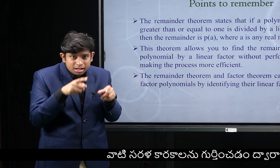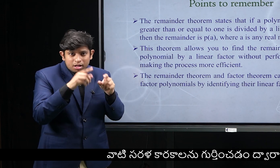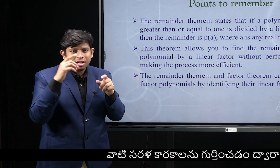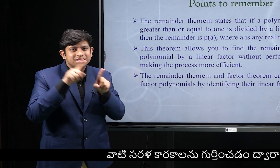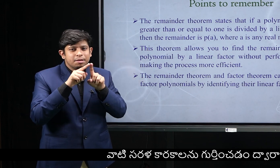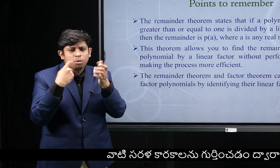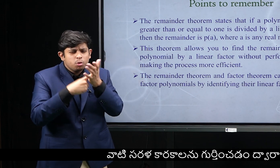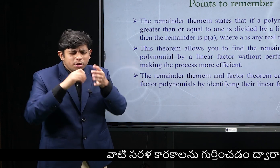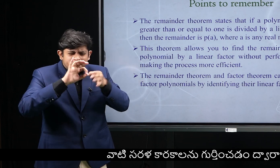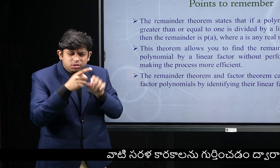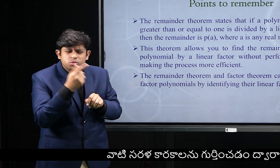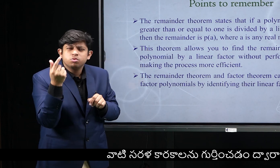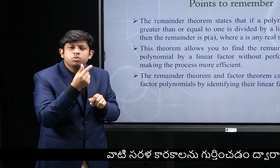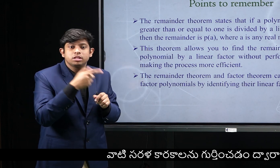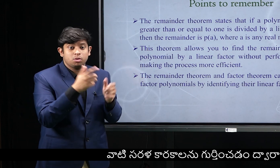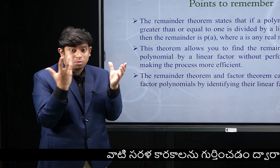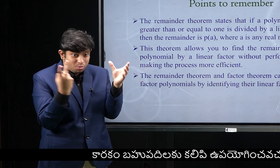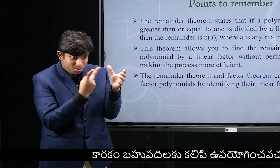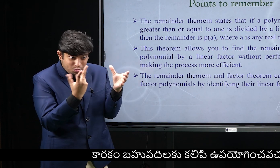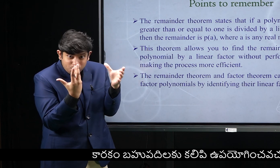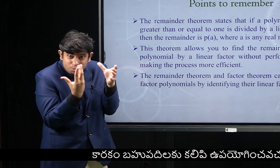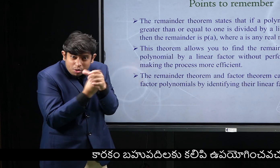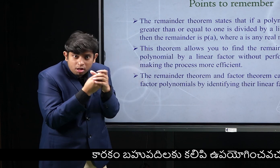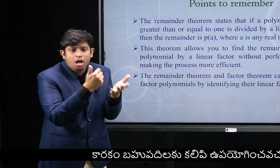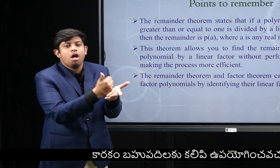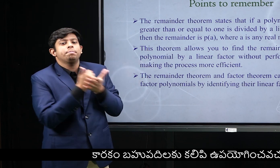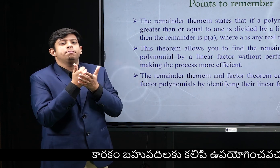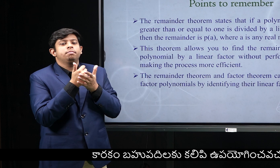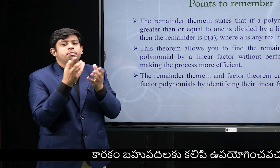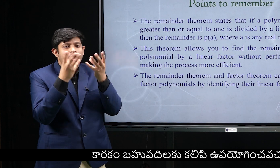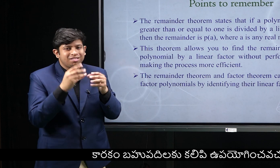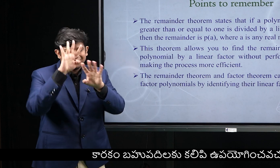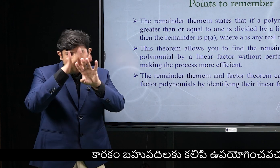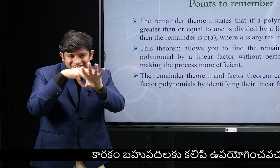కారకాలను గుర్తించటం ద్వారా కారకం బహుపదులకు కలిపి ఉపయోగించవచ్చు.